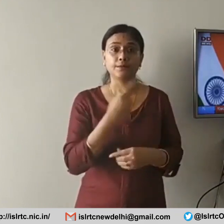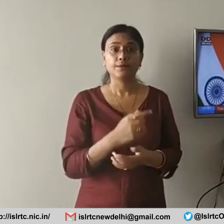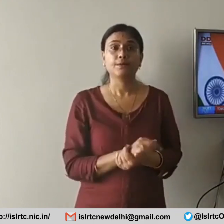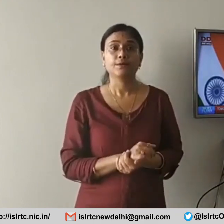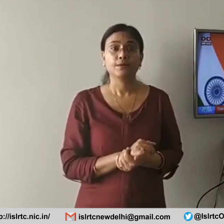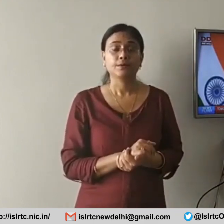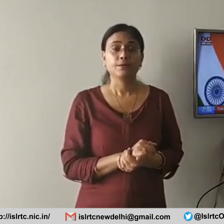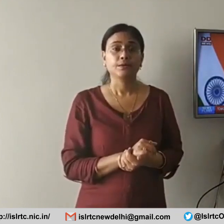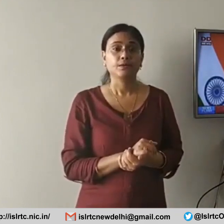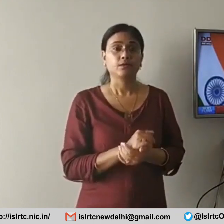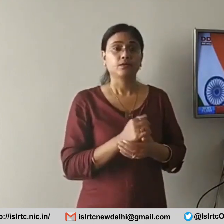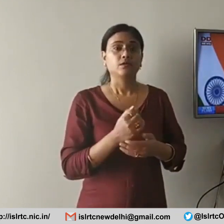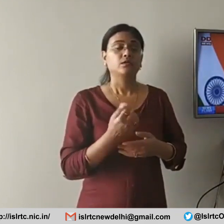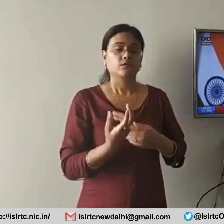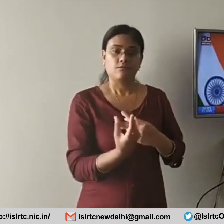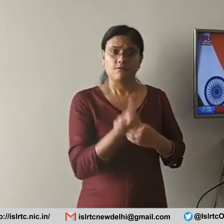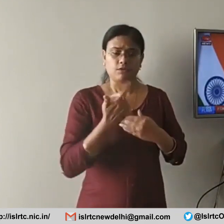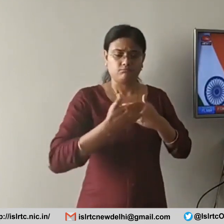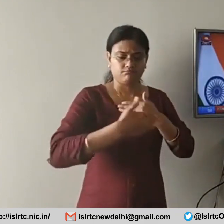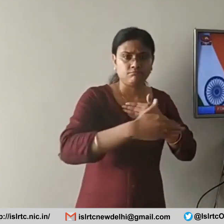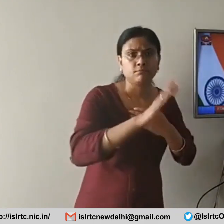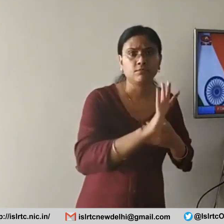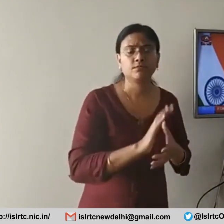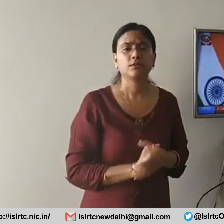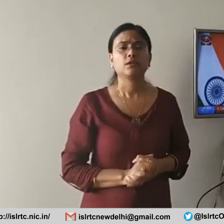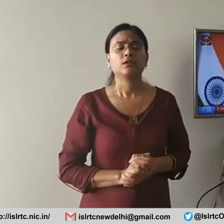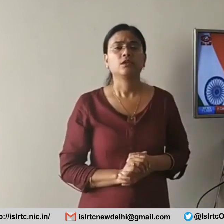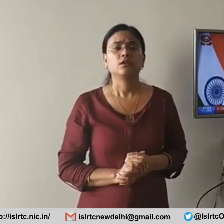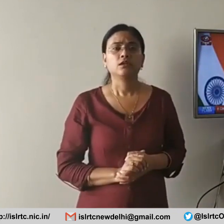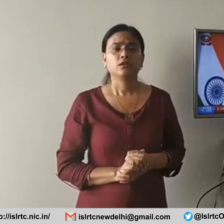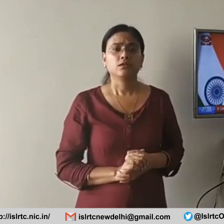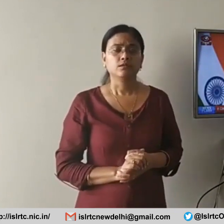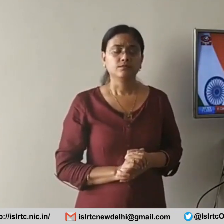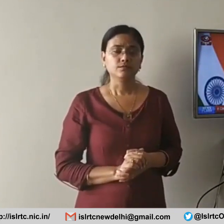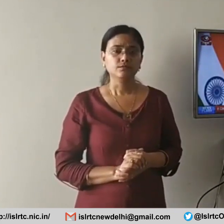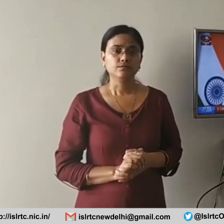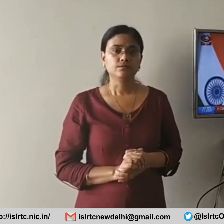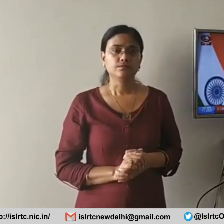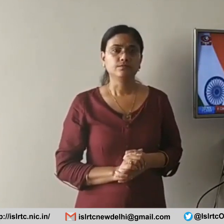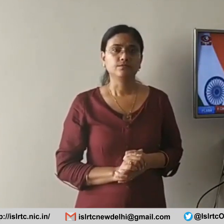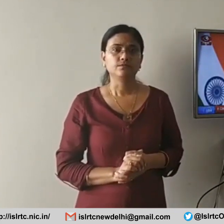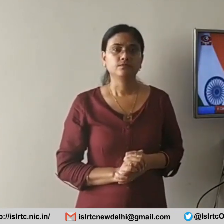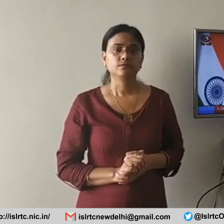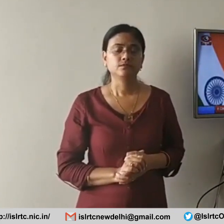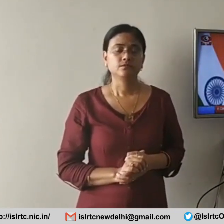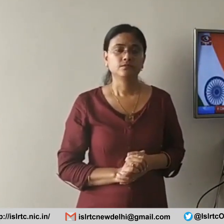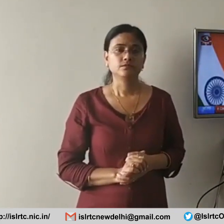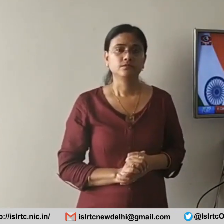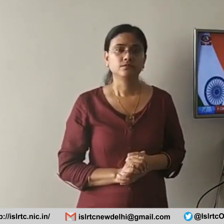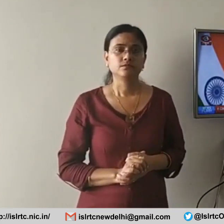हम तेजी से आगे बढ़ रहे हैं। जहां